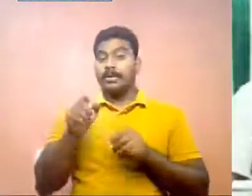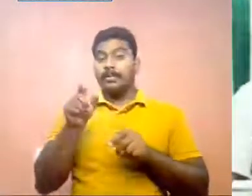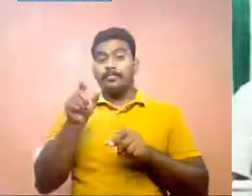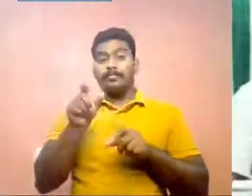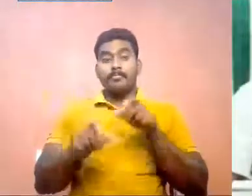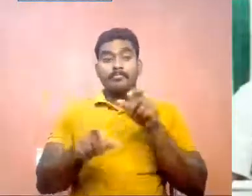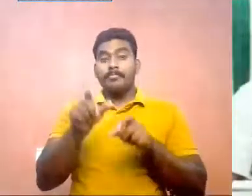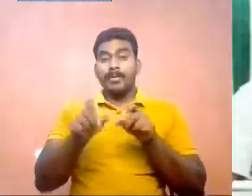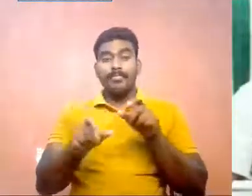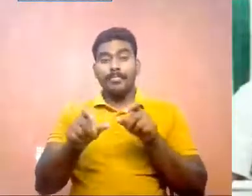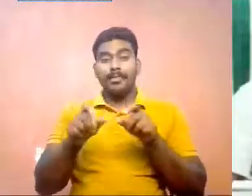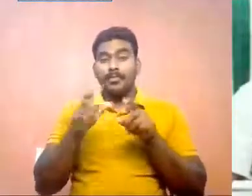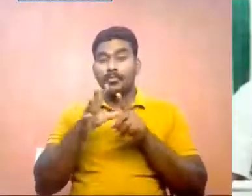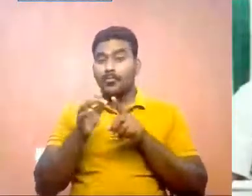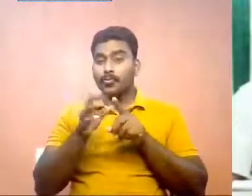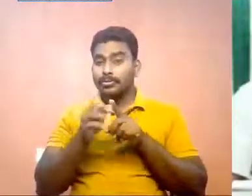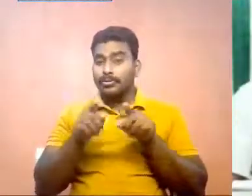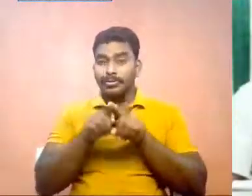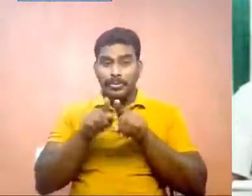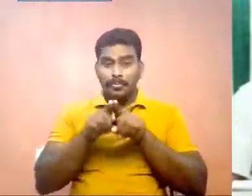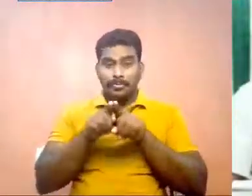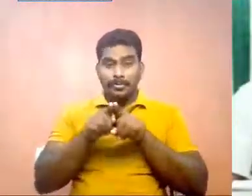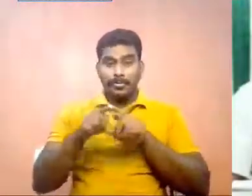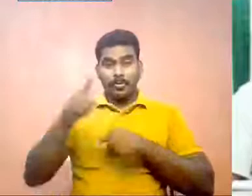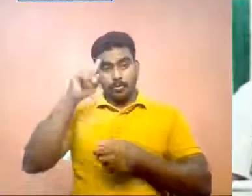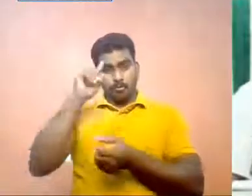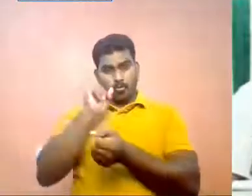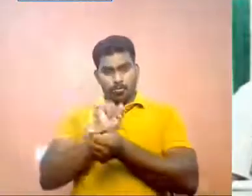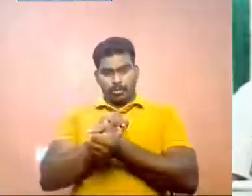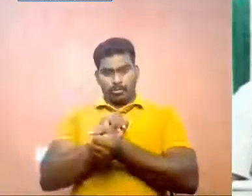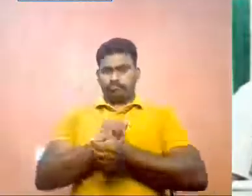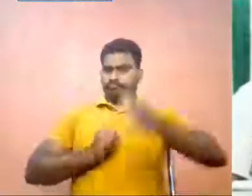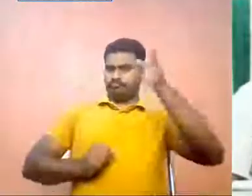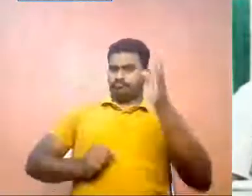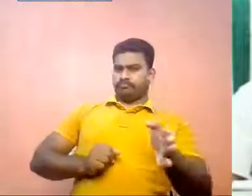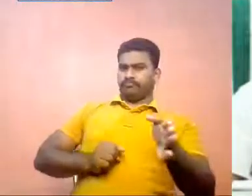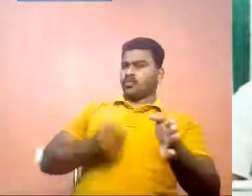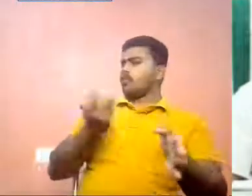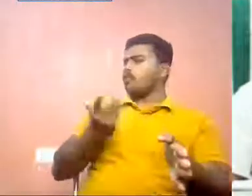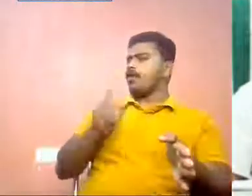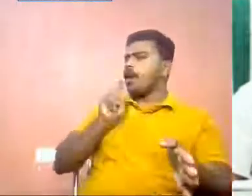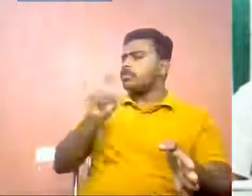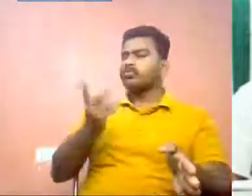ഇങ്ങനെ ഇറങ്ങുന്നവരെ തടയുന്ന നിലയൊക്കെ വരുമ്പോൾ